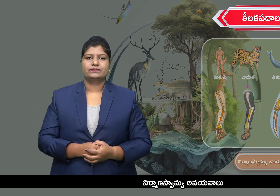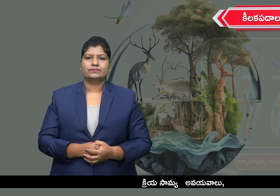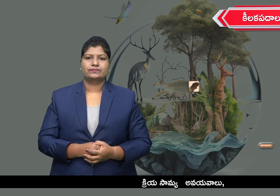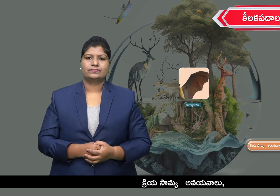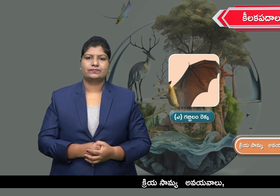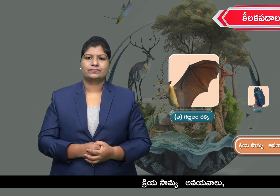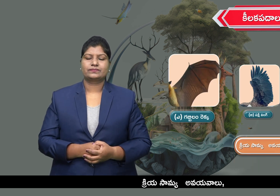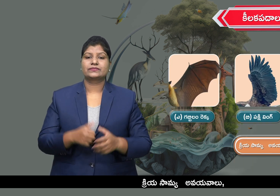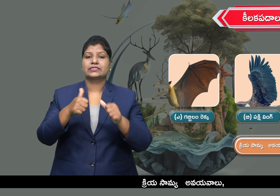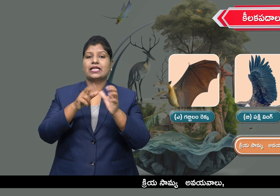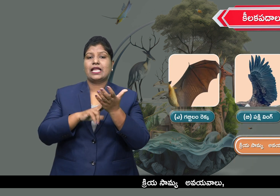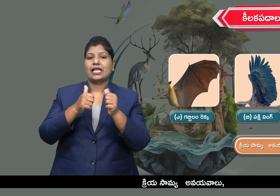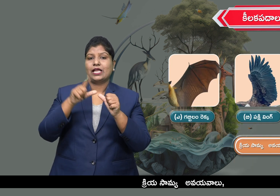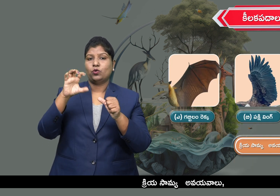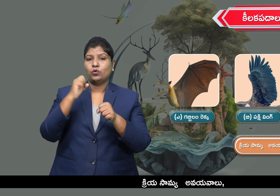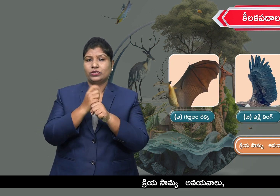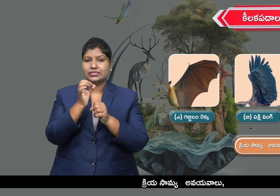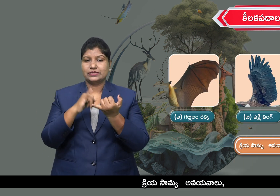క్రియ సామ్య అవయవాలు,